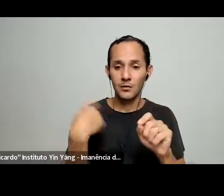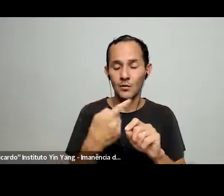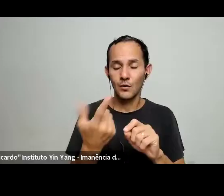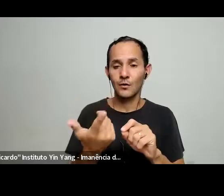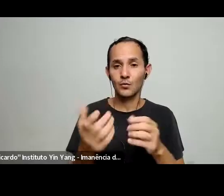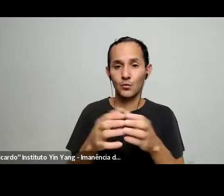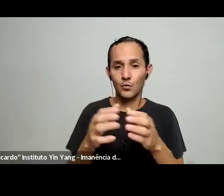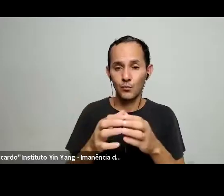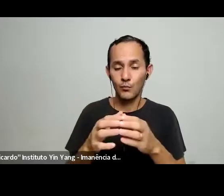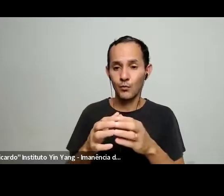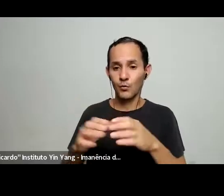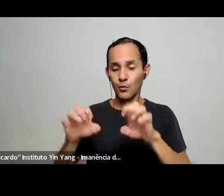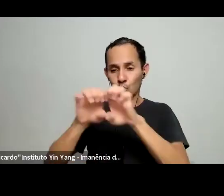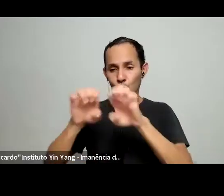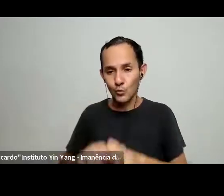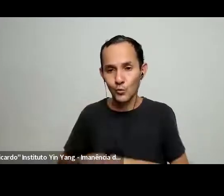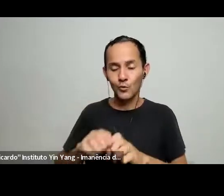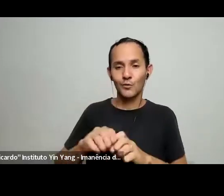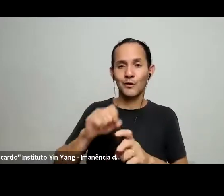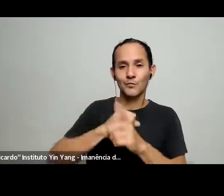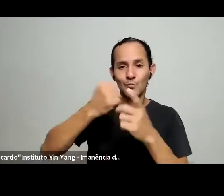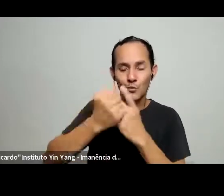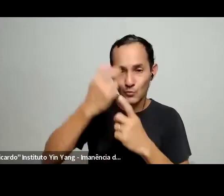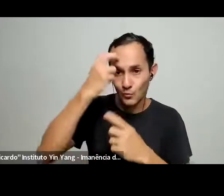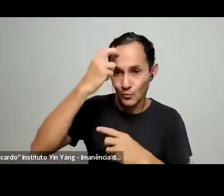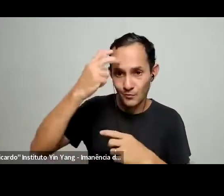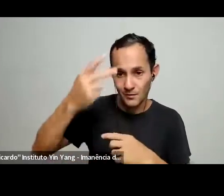né, sociocultural